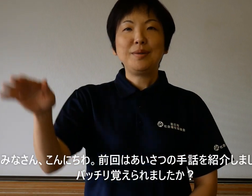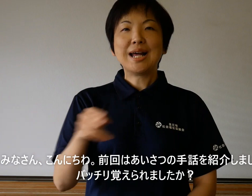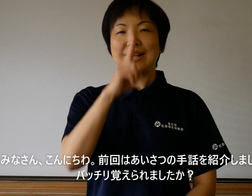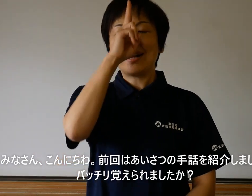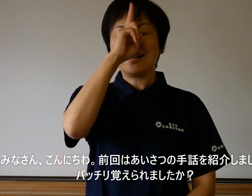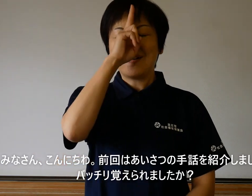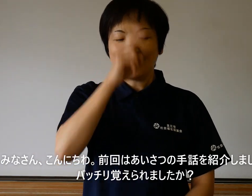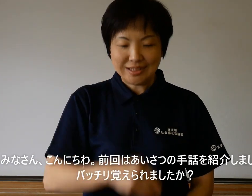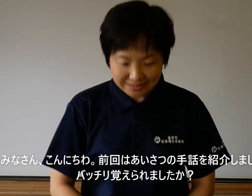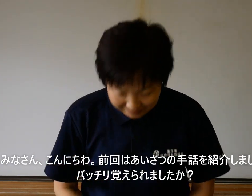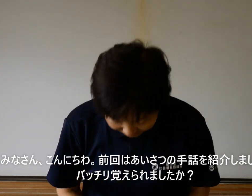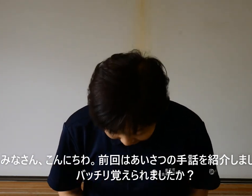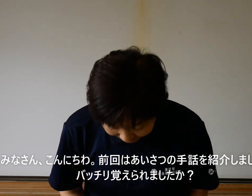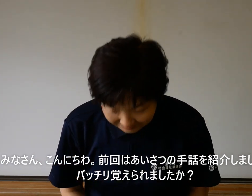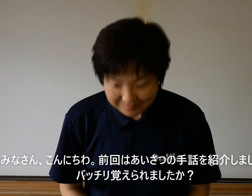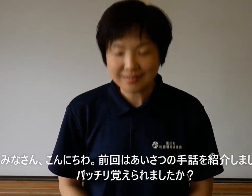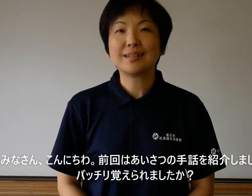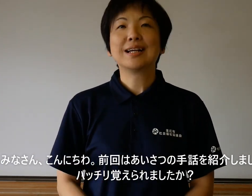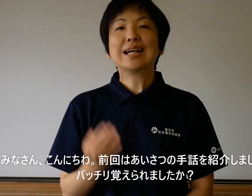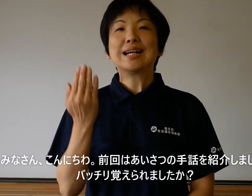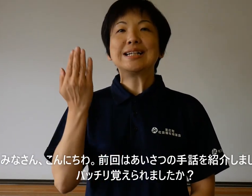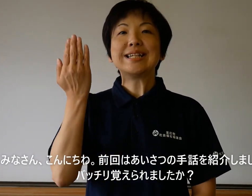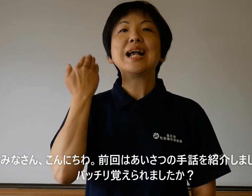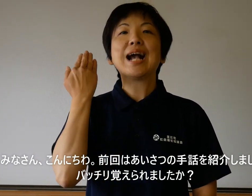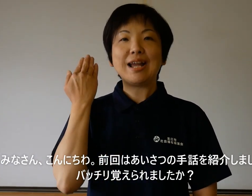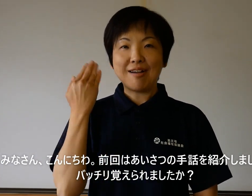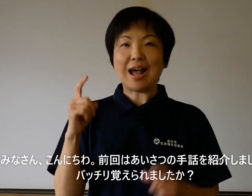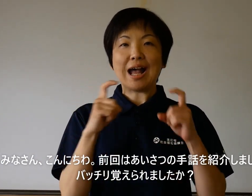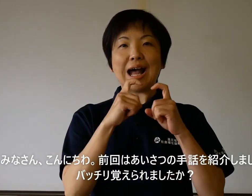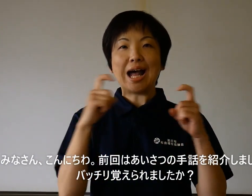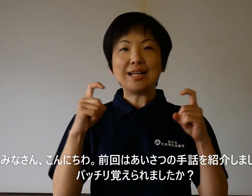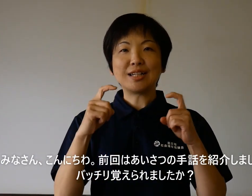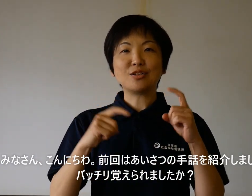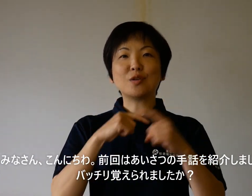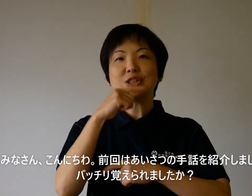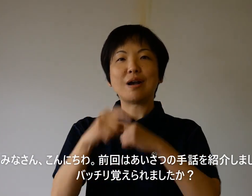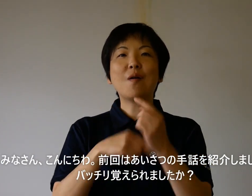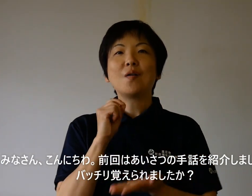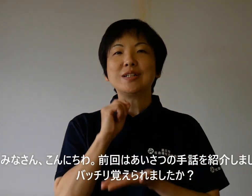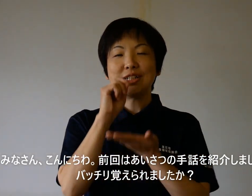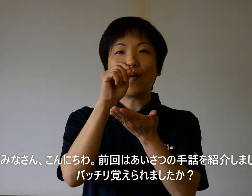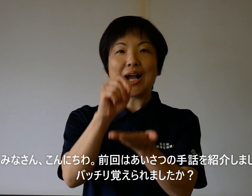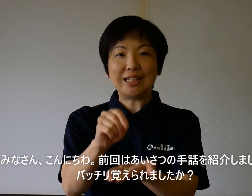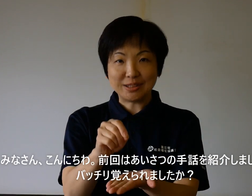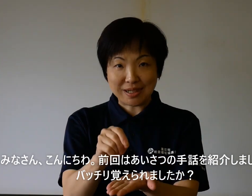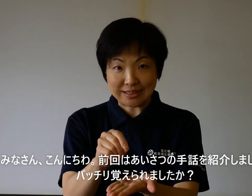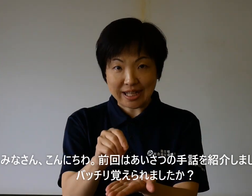皆さんこんにちは。前回は挨拶の手話を紹介しました。